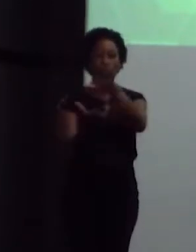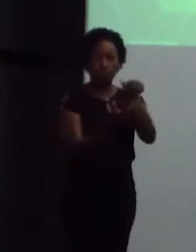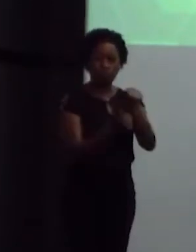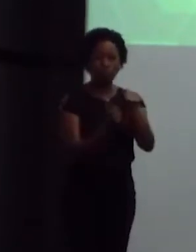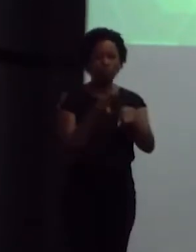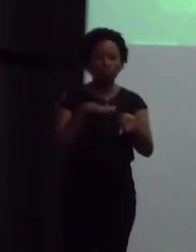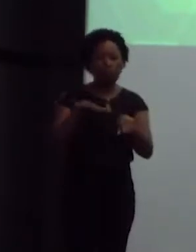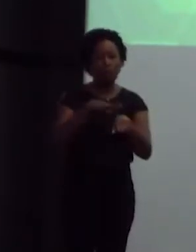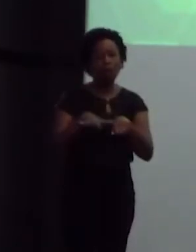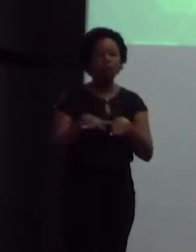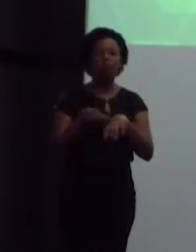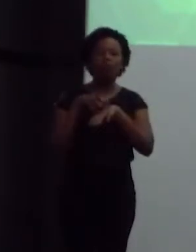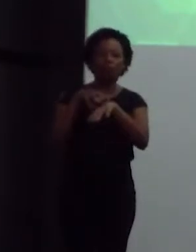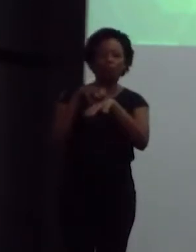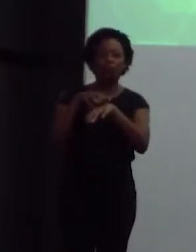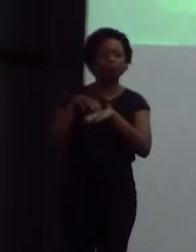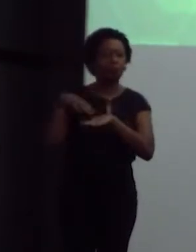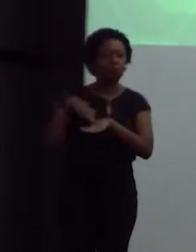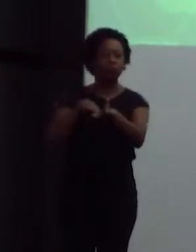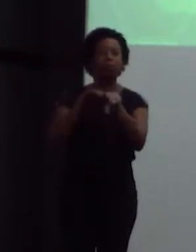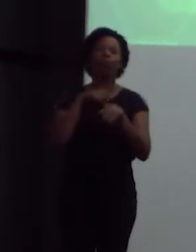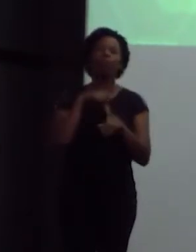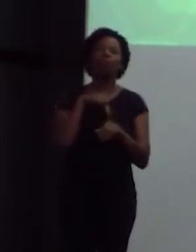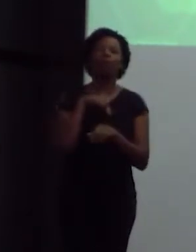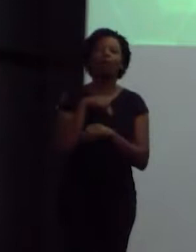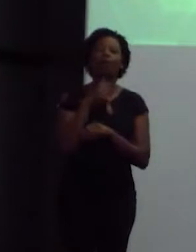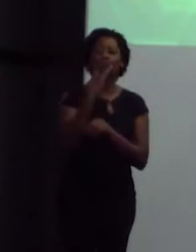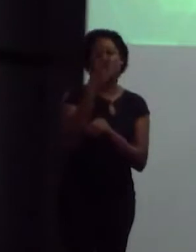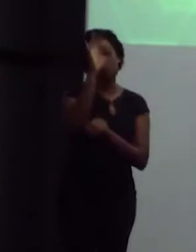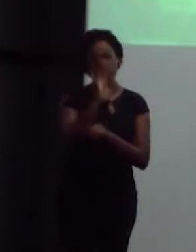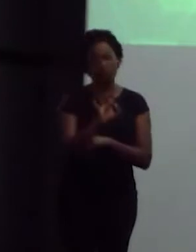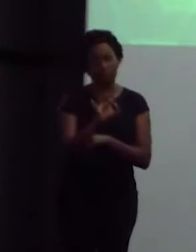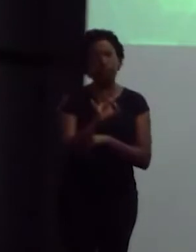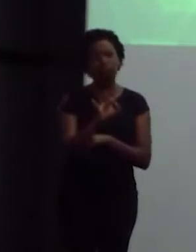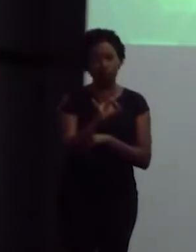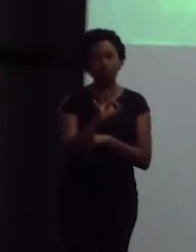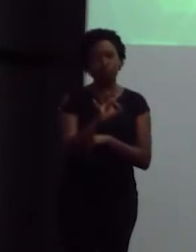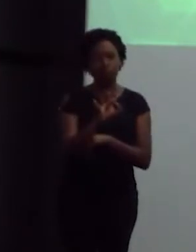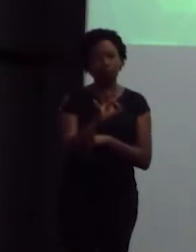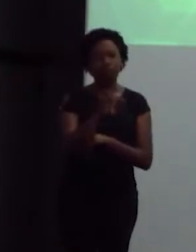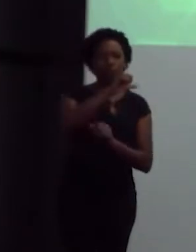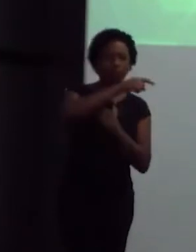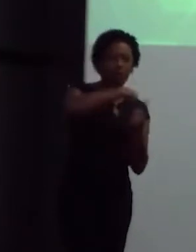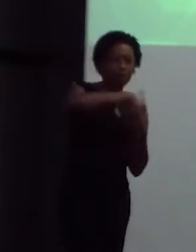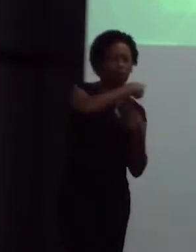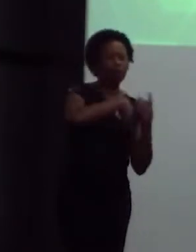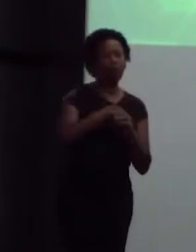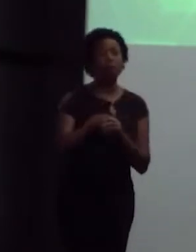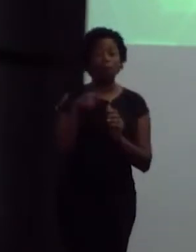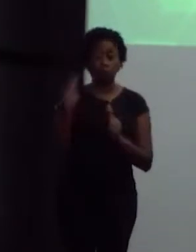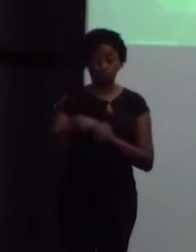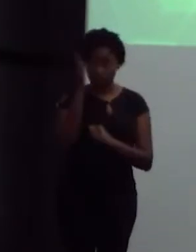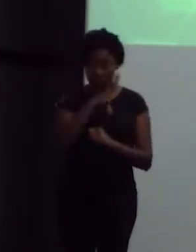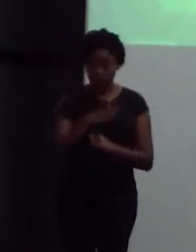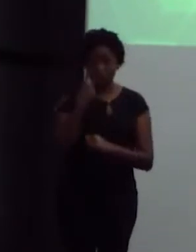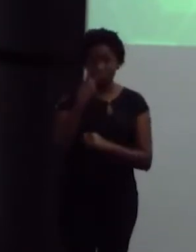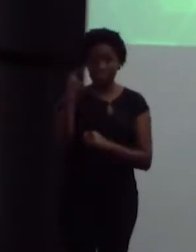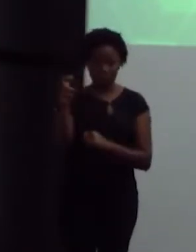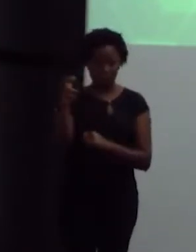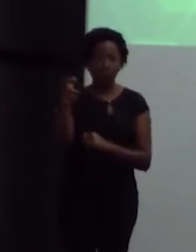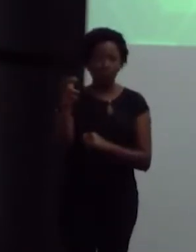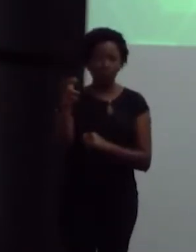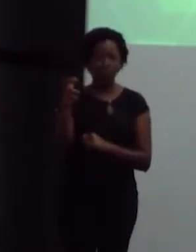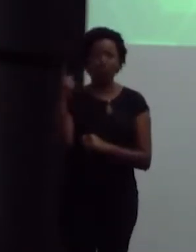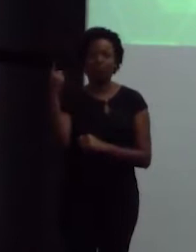de transporte, tem no máximo 3% de renovável. O Brasil é 25%, 19% do etanol, e a outra parte do biodiesel.